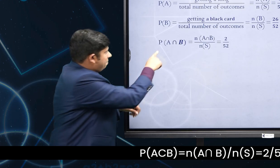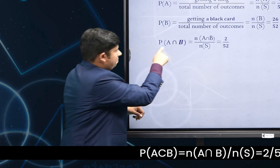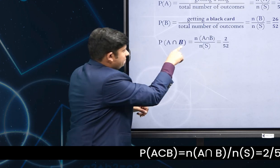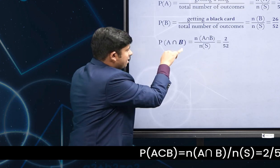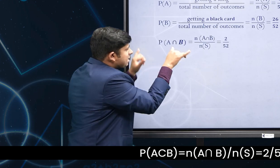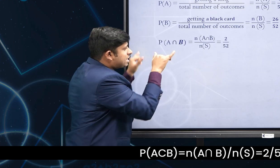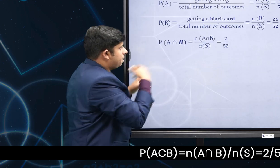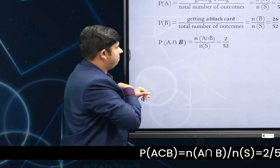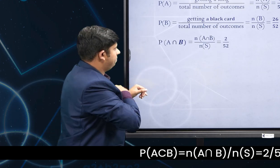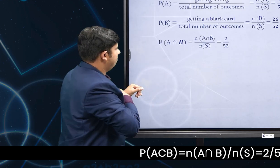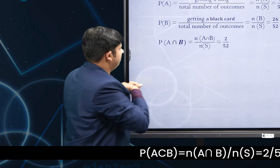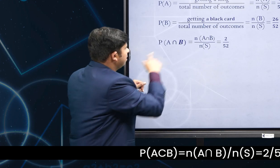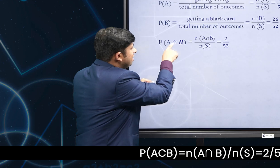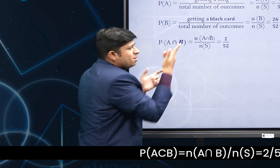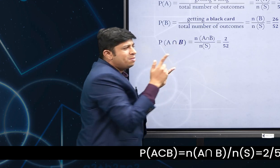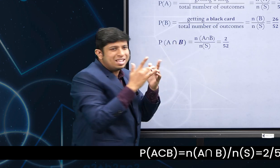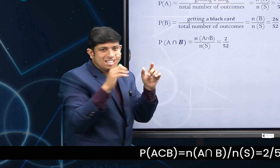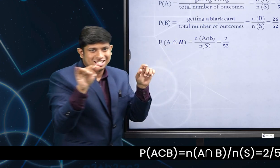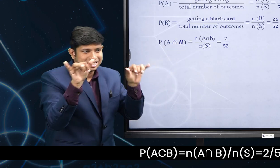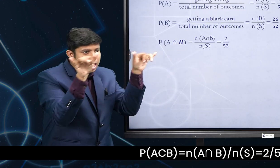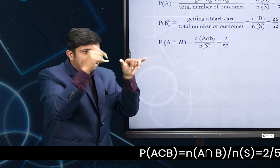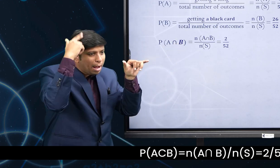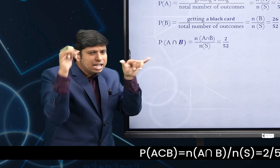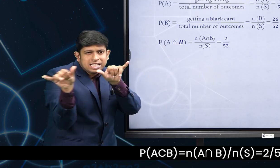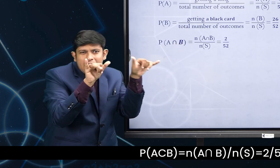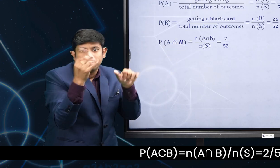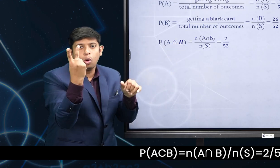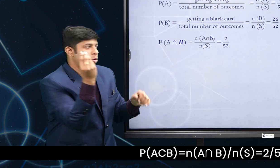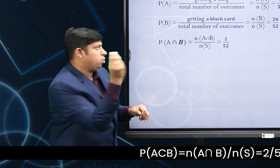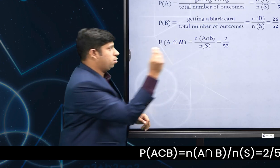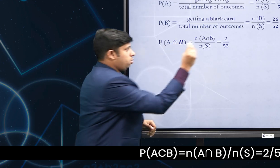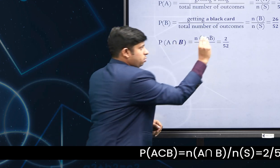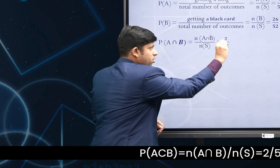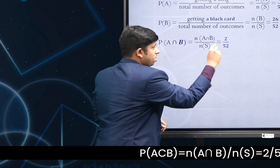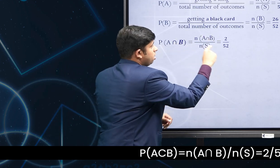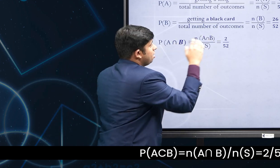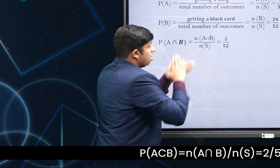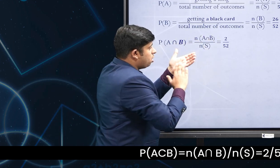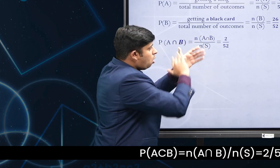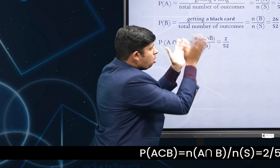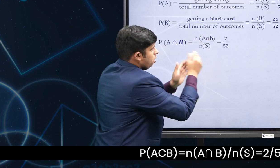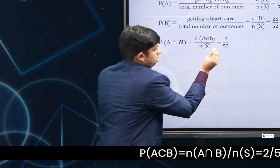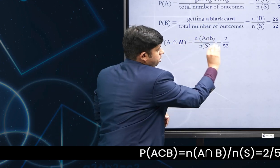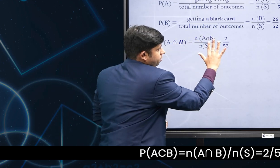बरोबर एन कंसामध्ये ए इंटरसेक्शन बी भागिले एन कंसामध्ये एस